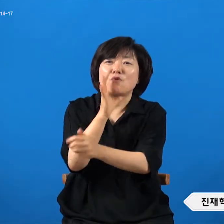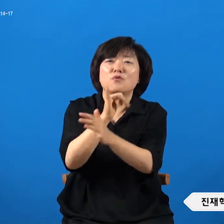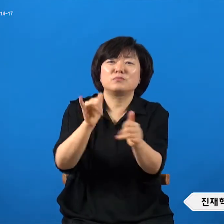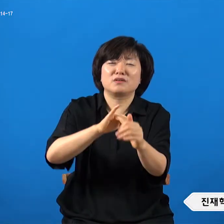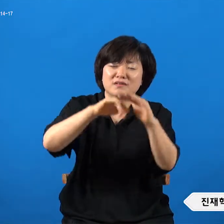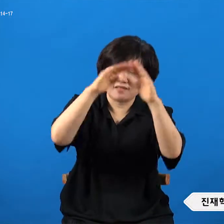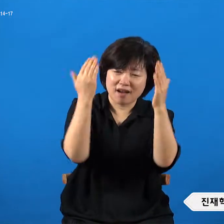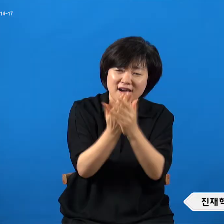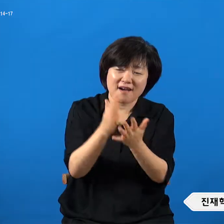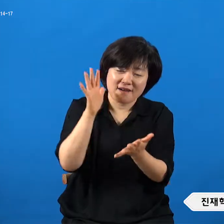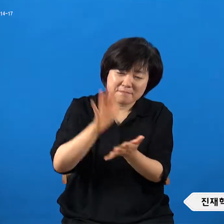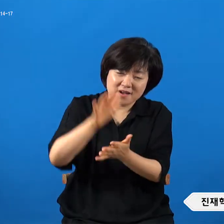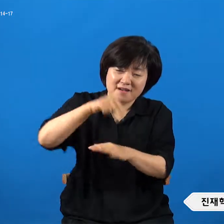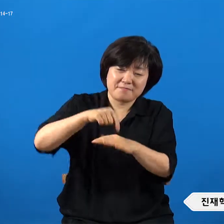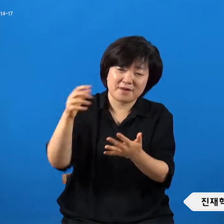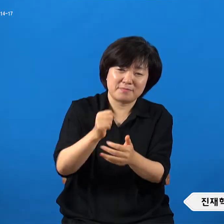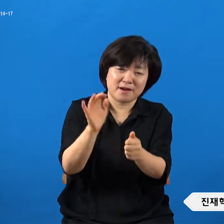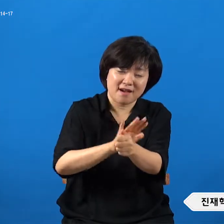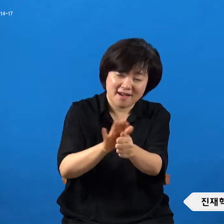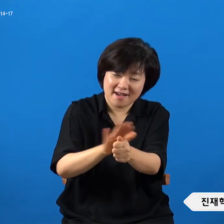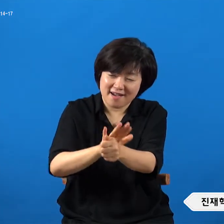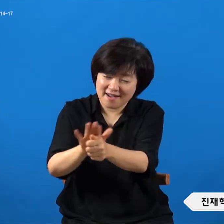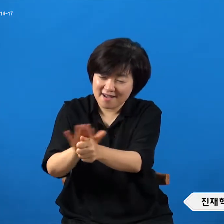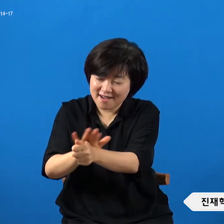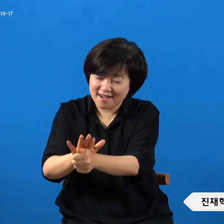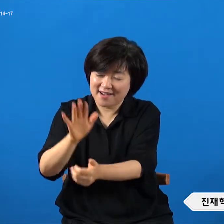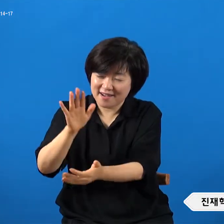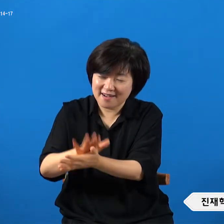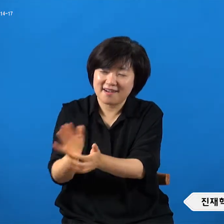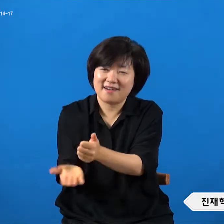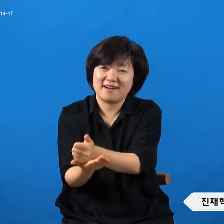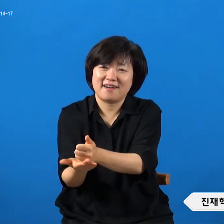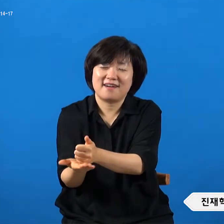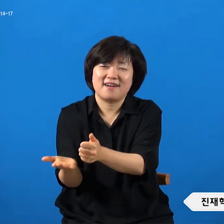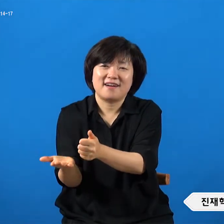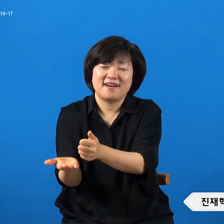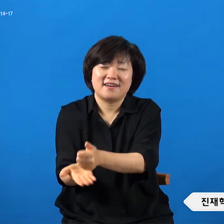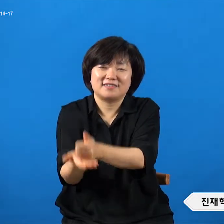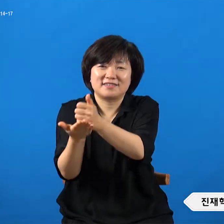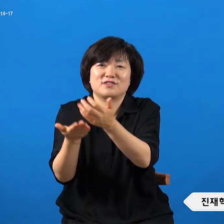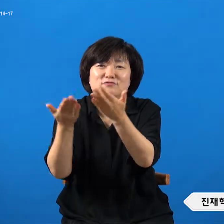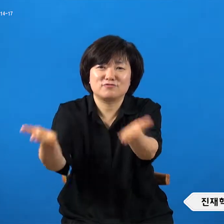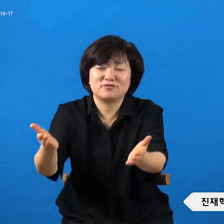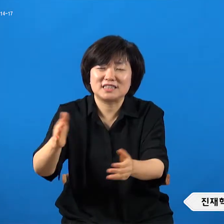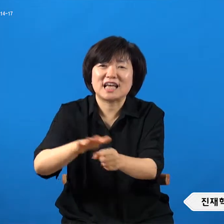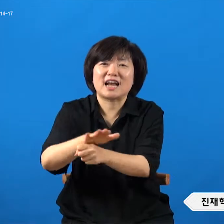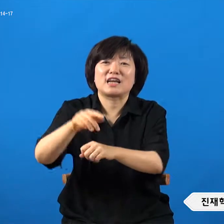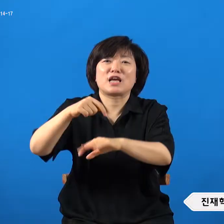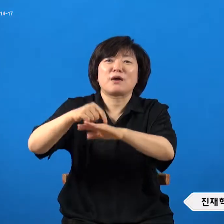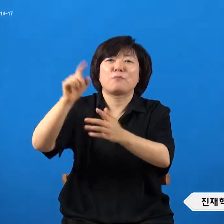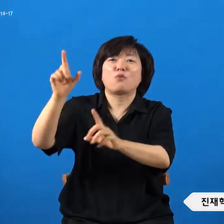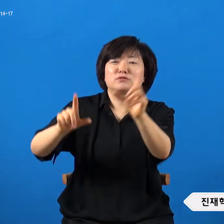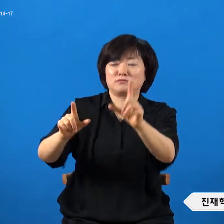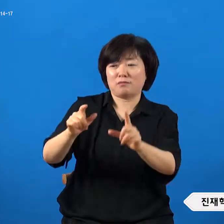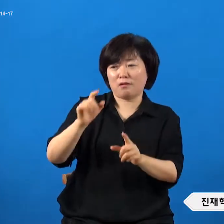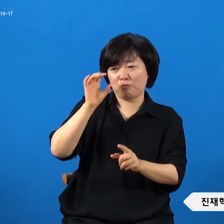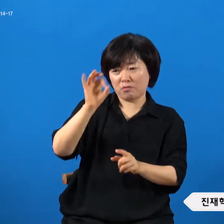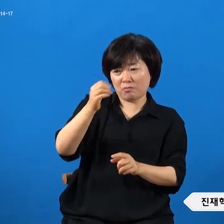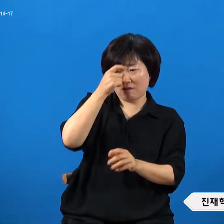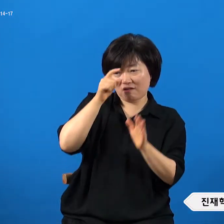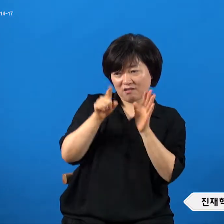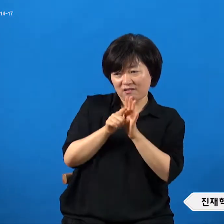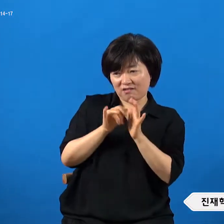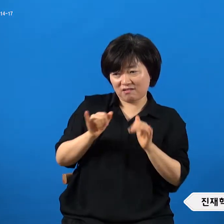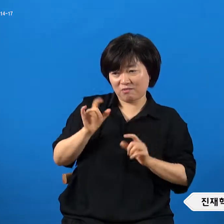불편하심에도 한결같은 열정과 기쁨으로 섬기는 모습은 그리스도인의 참 능력이 무엇인지를 보여주었습니다. 목회자인